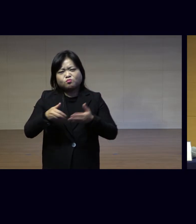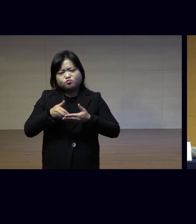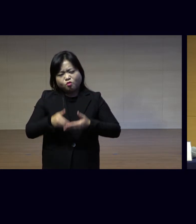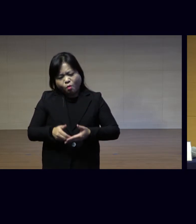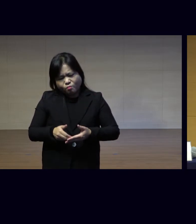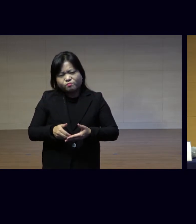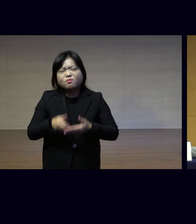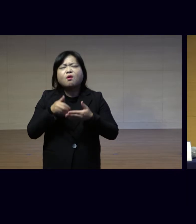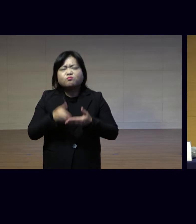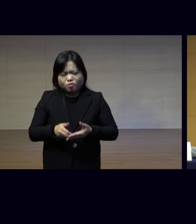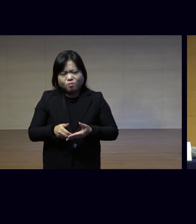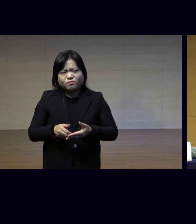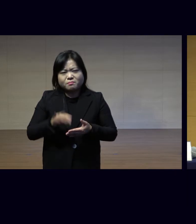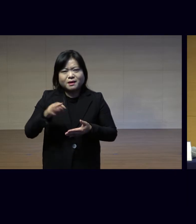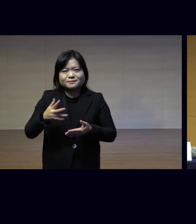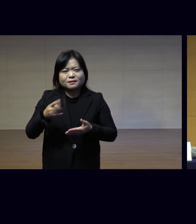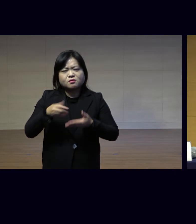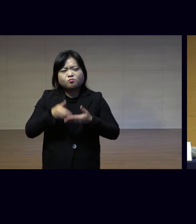무거움.